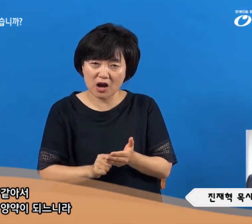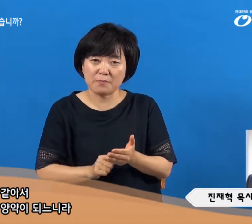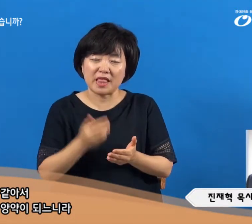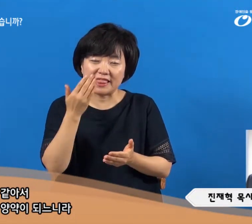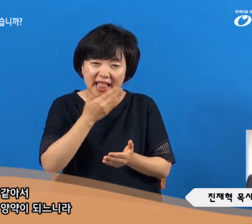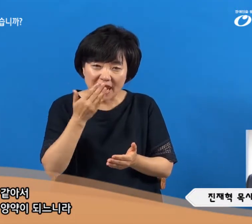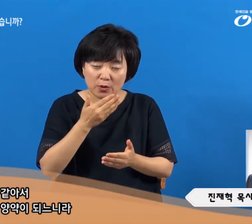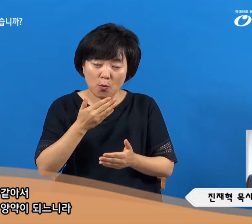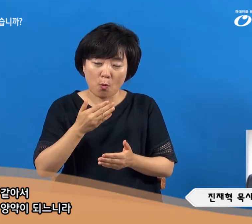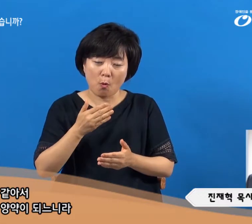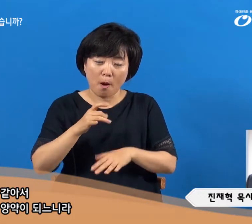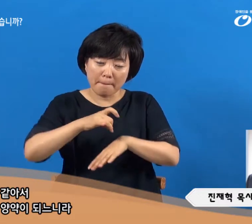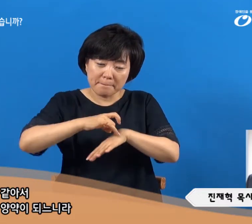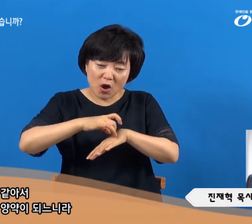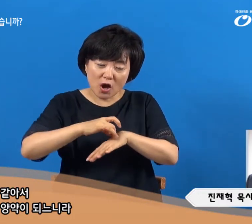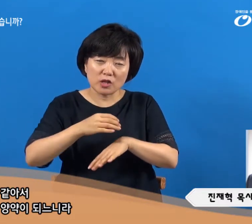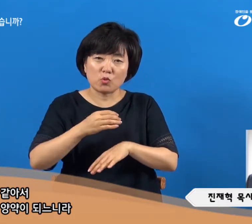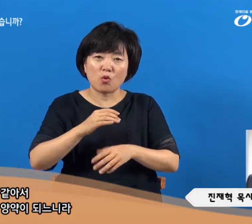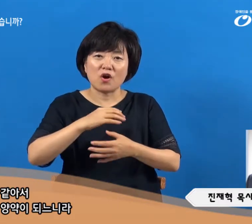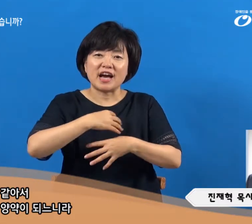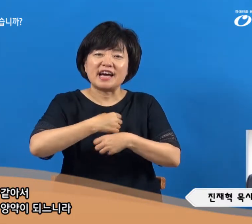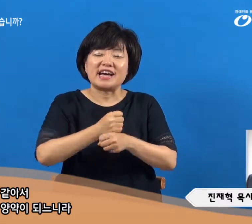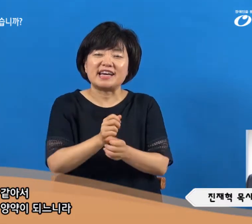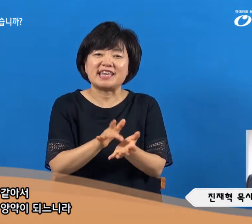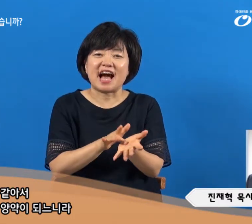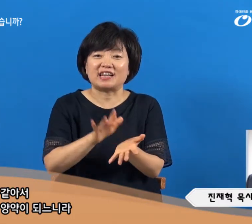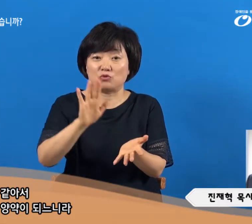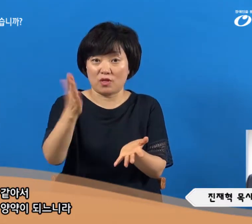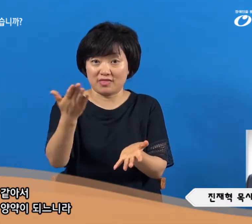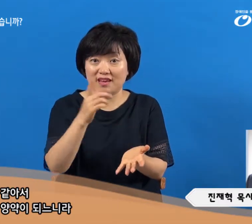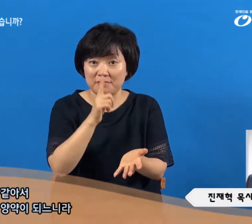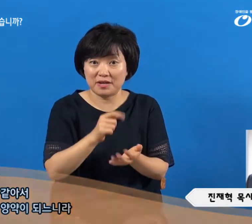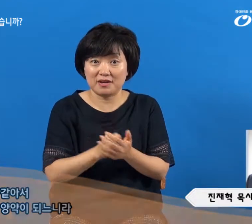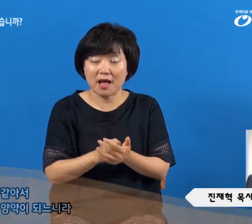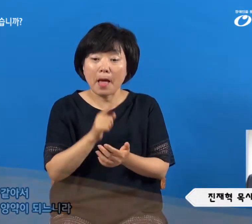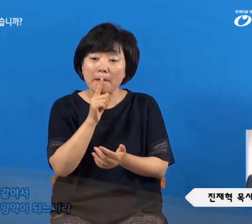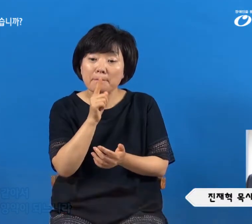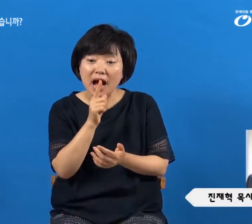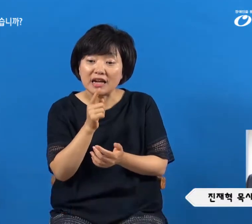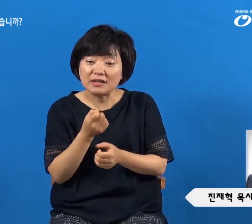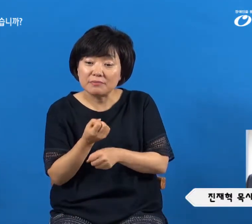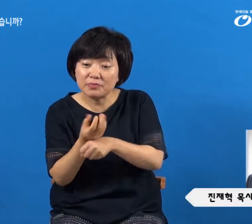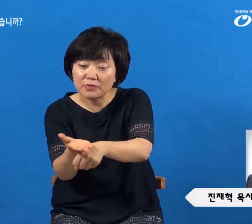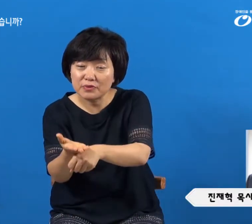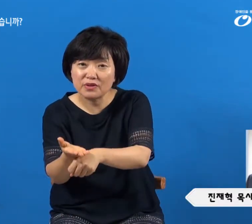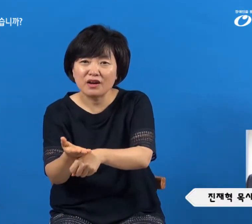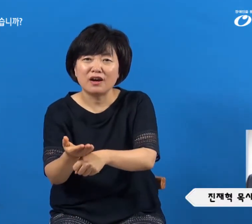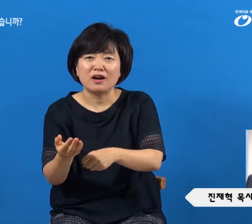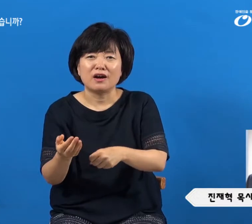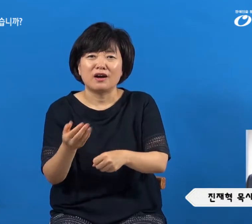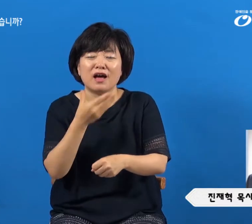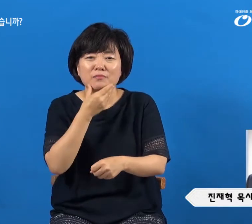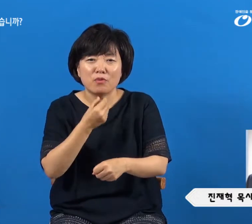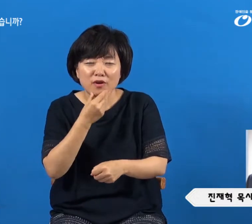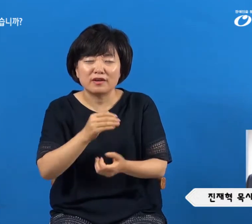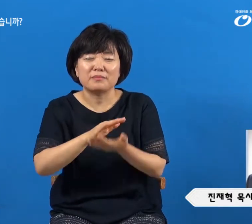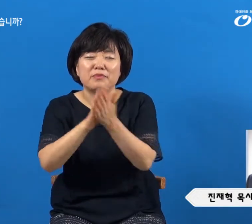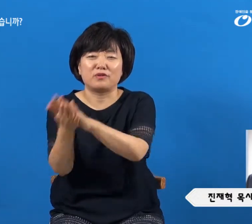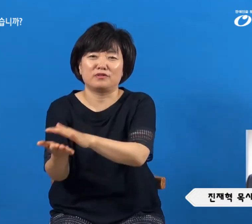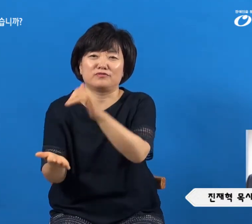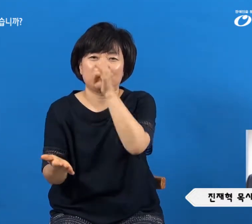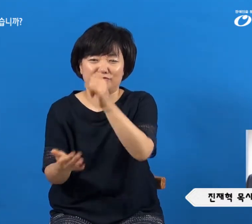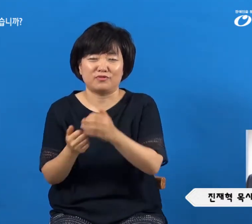뼈에 양약이 되느니라. 말이 우리를 변화시킵니다. 말이 우리를 행복하게